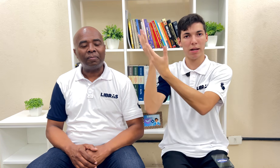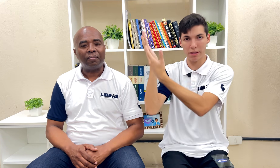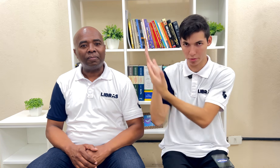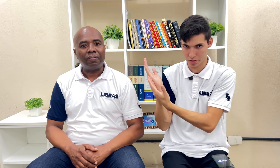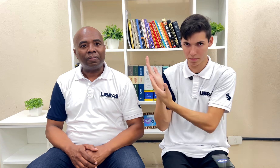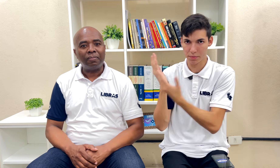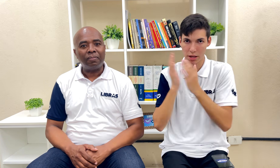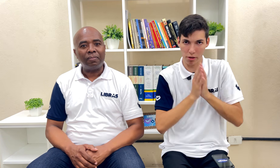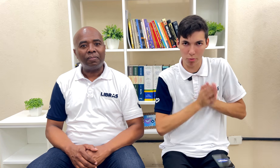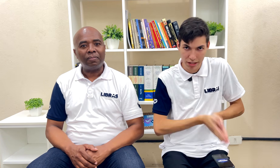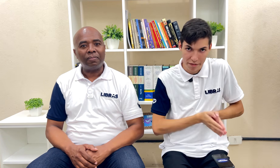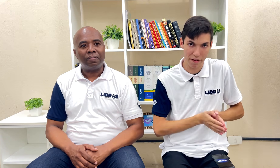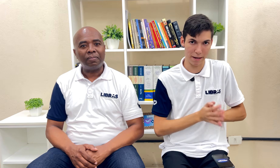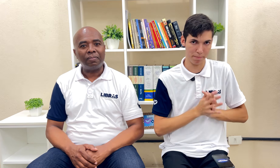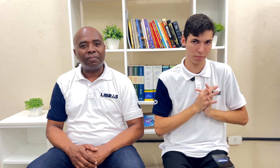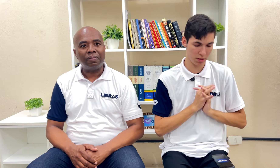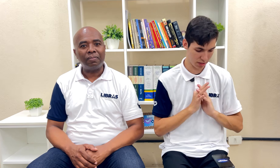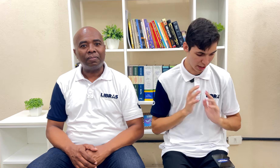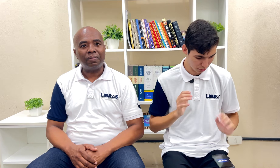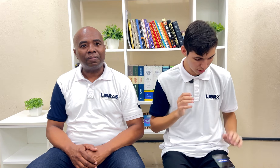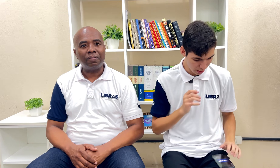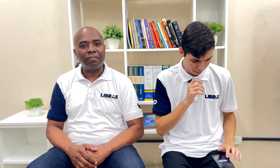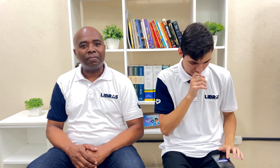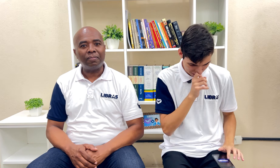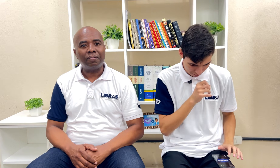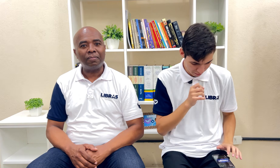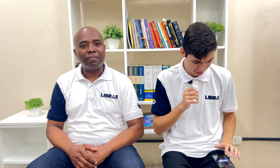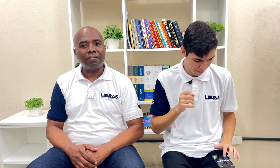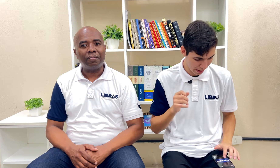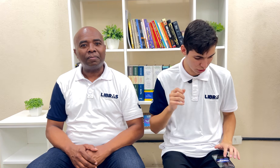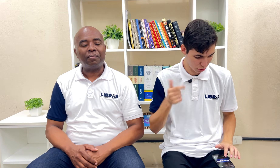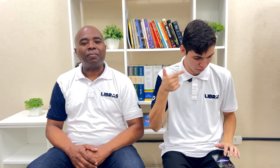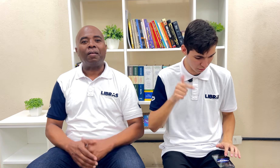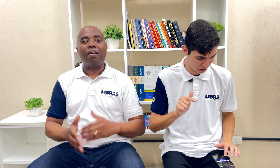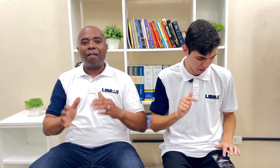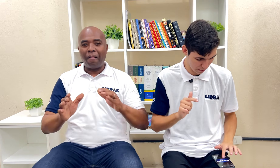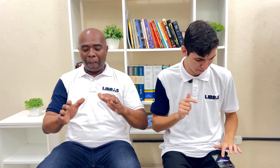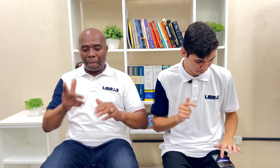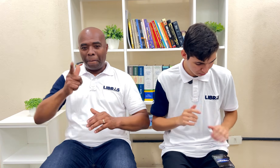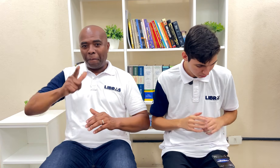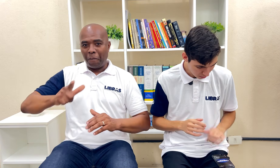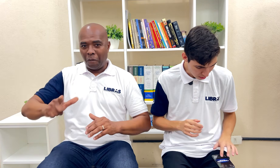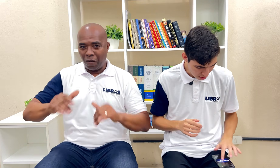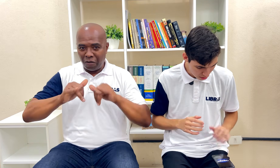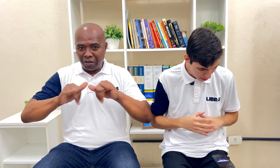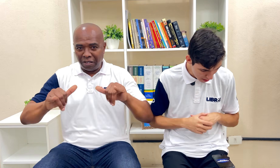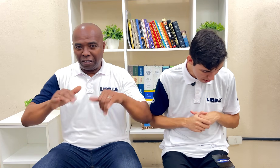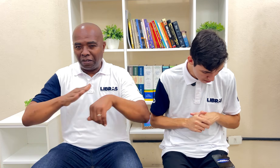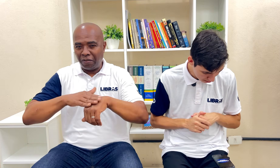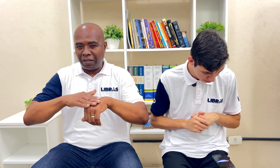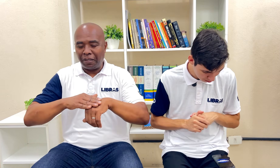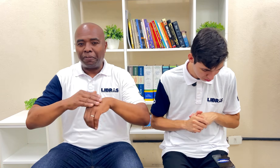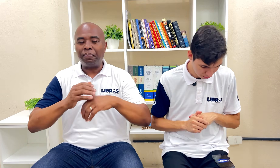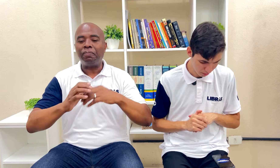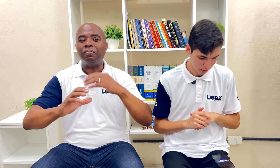para Deus, que é o que a música fala, certo? Deixa eu fazer essa parte de novo com vocês. rede ao mar.